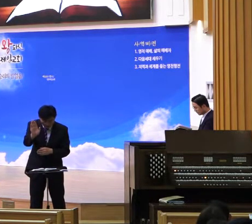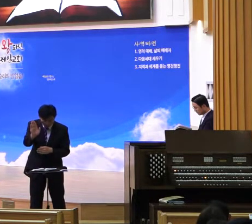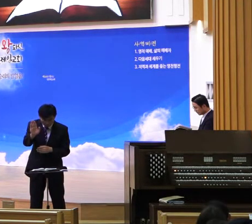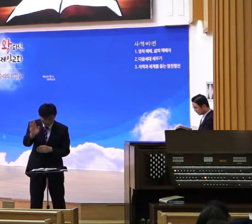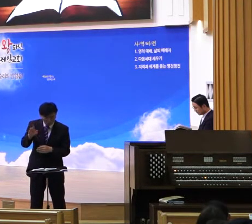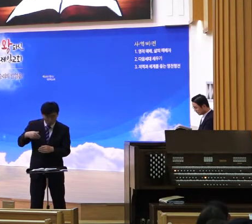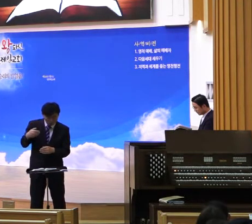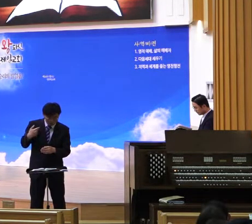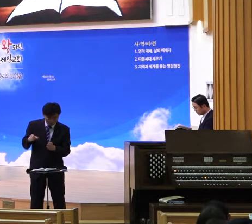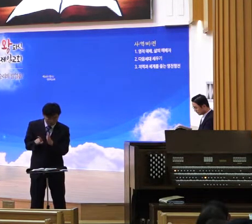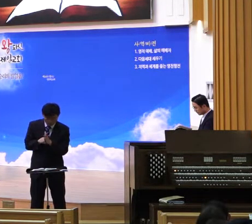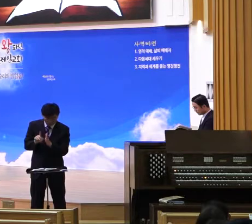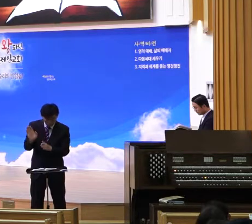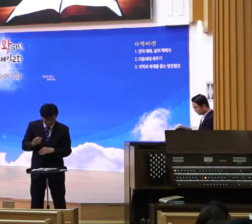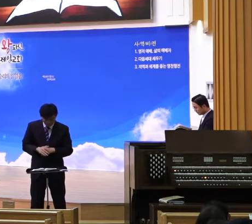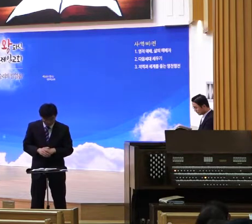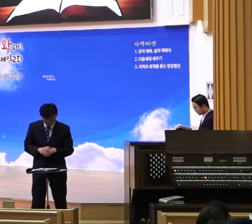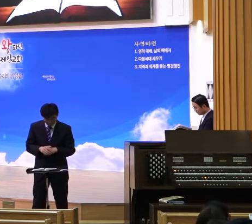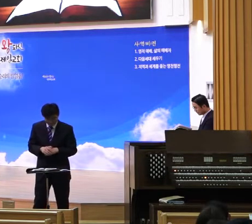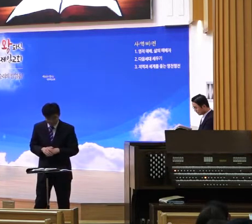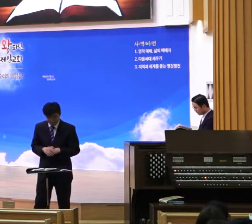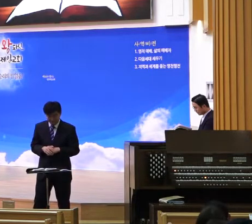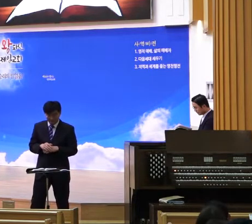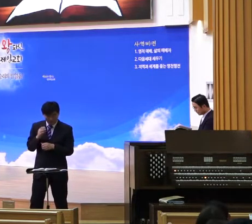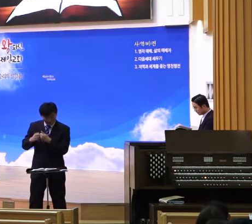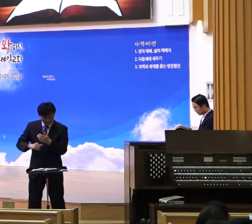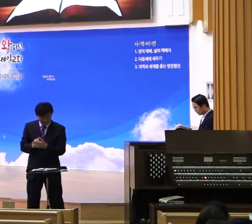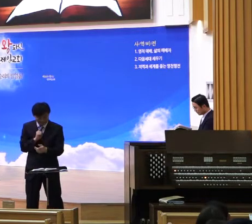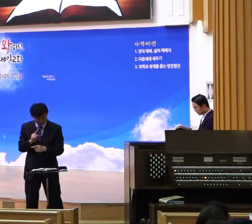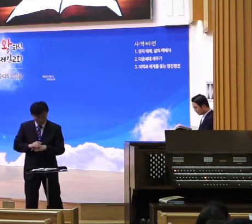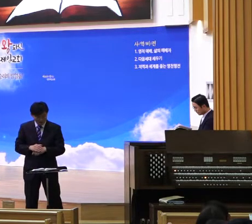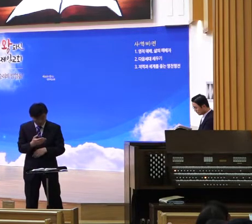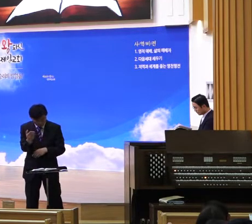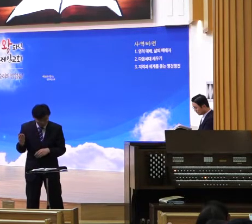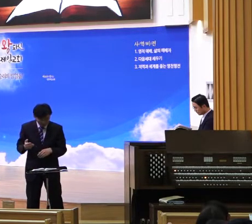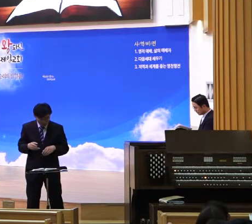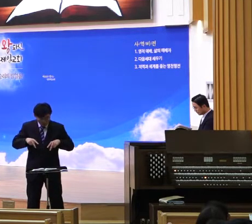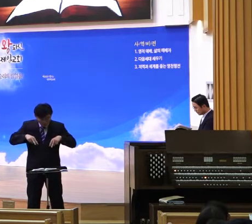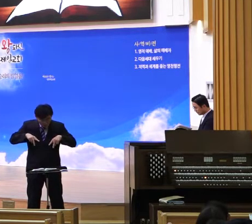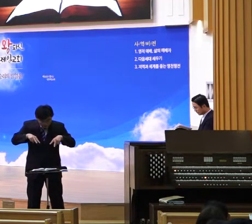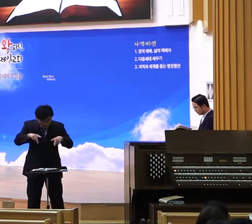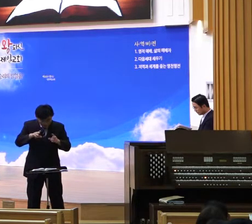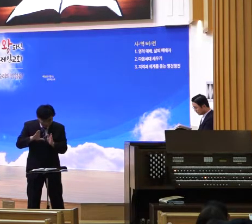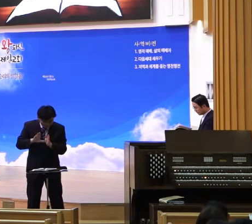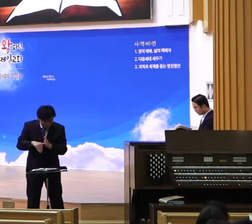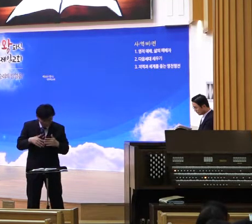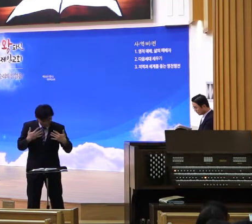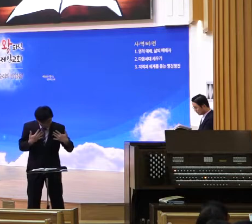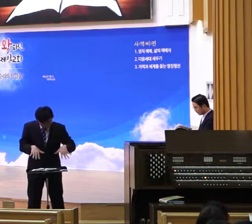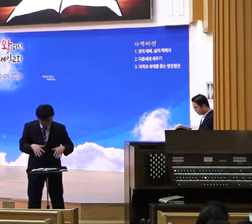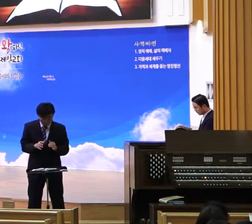못함이니이다. 만일 네가 보행자와 함께 달려도 피곤하며 어찌 능히 말과